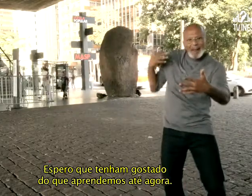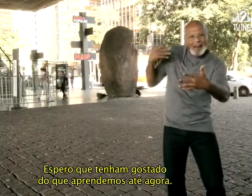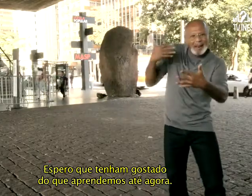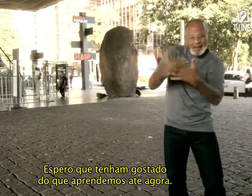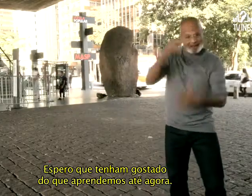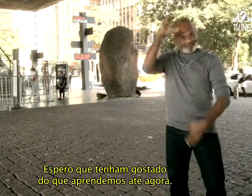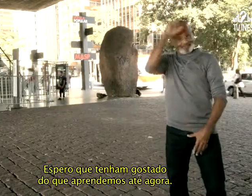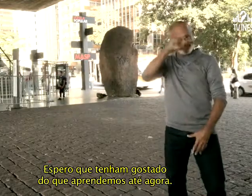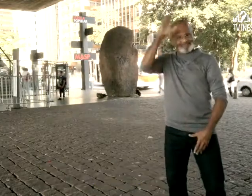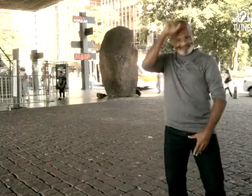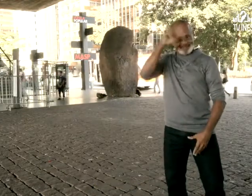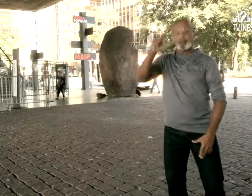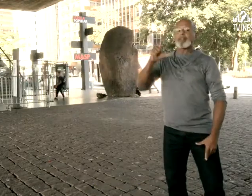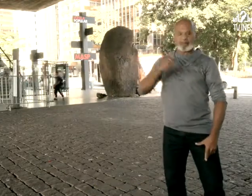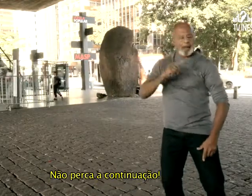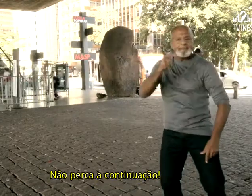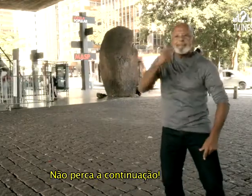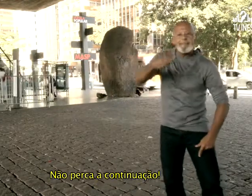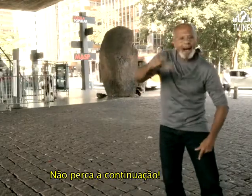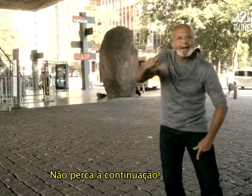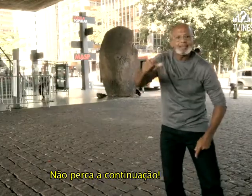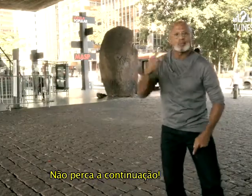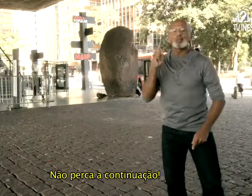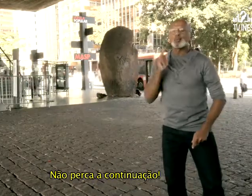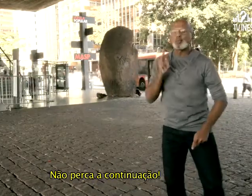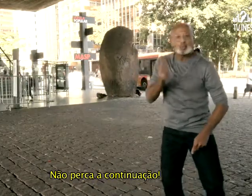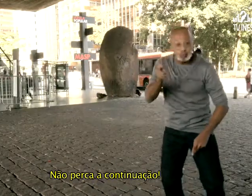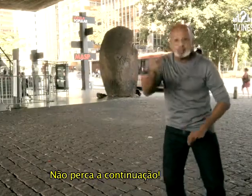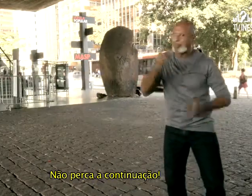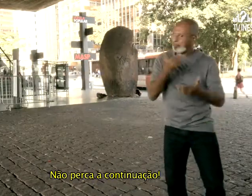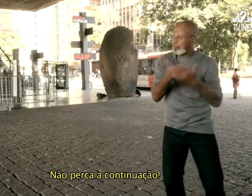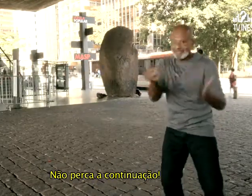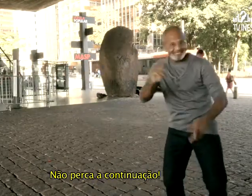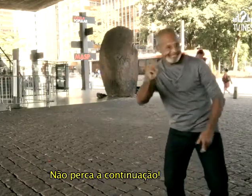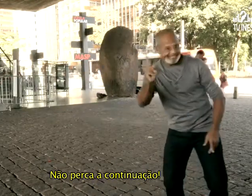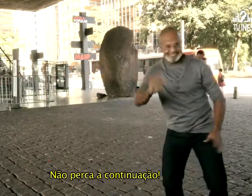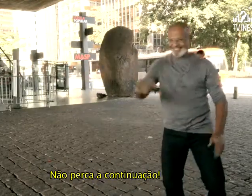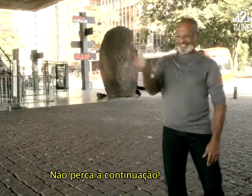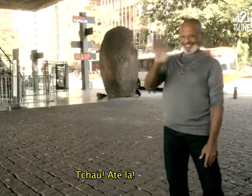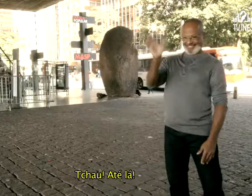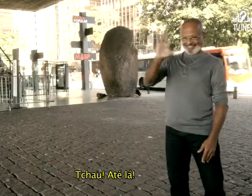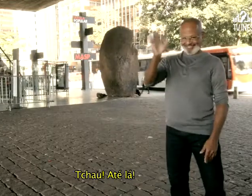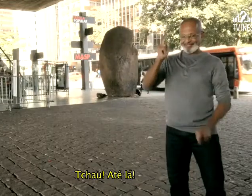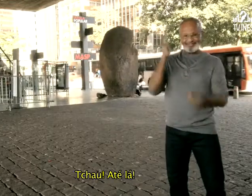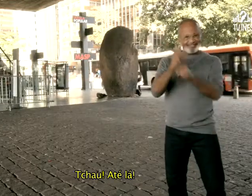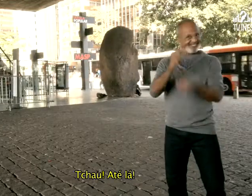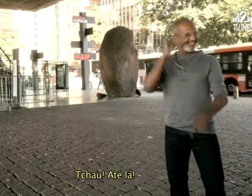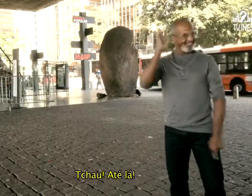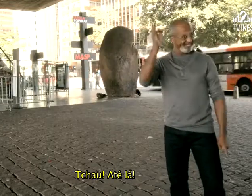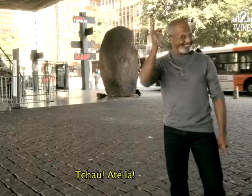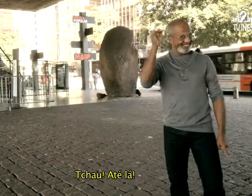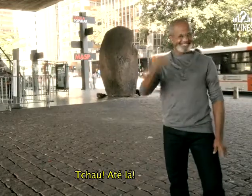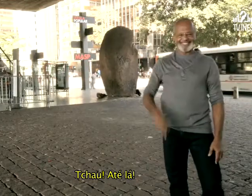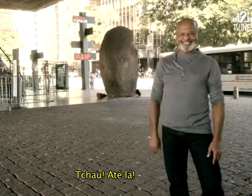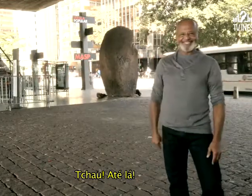até agora. Não perca a continuação. Tchau! Até lá!